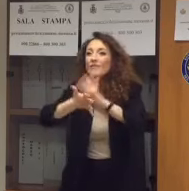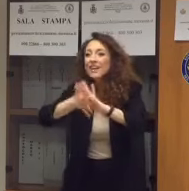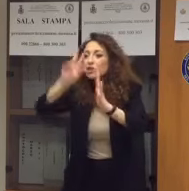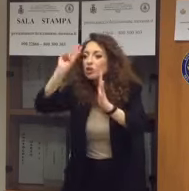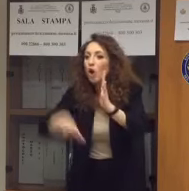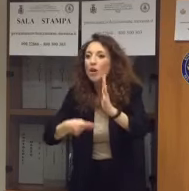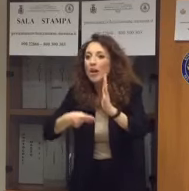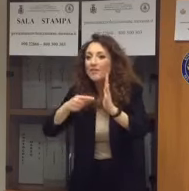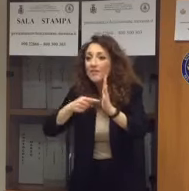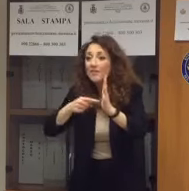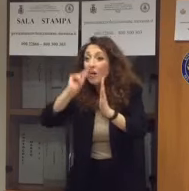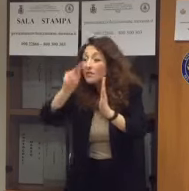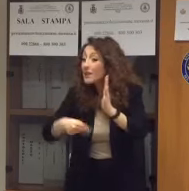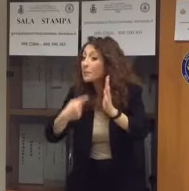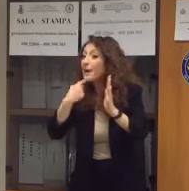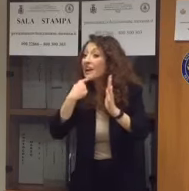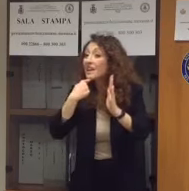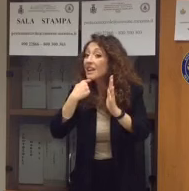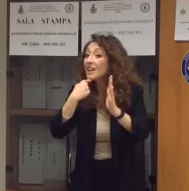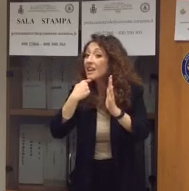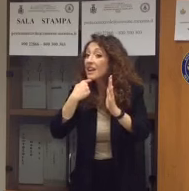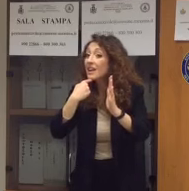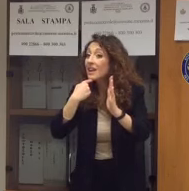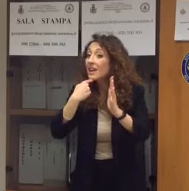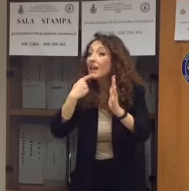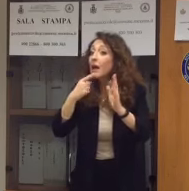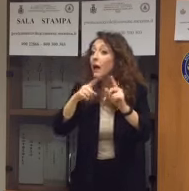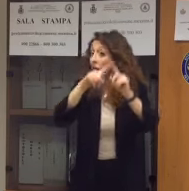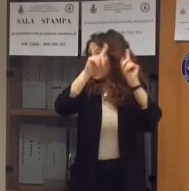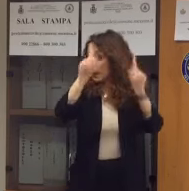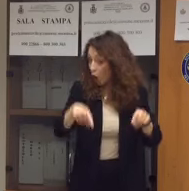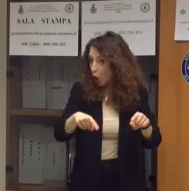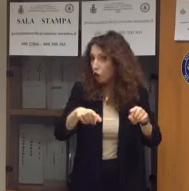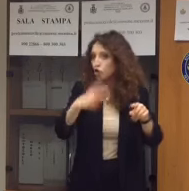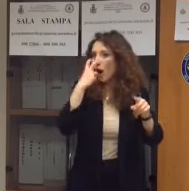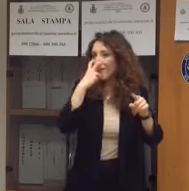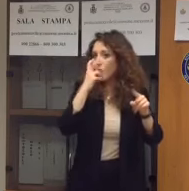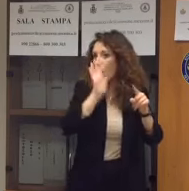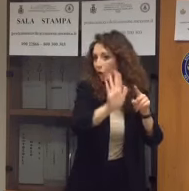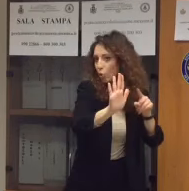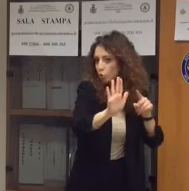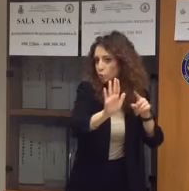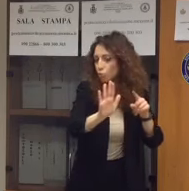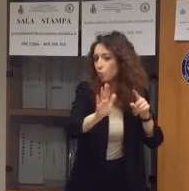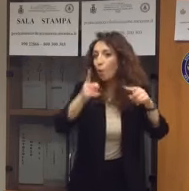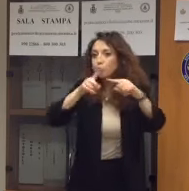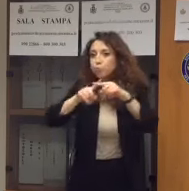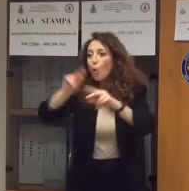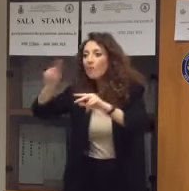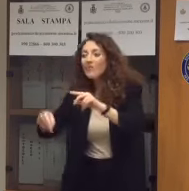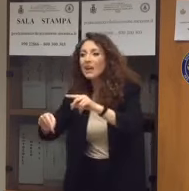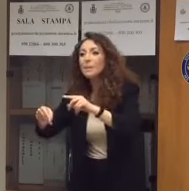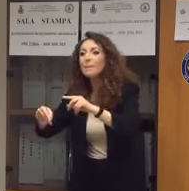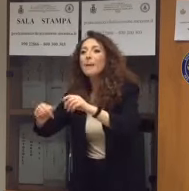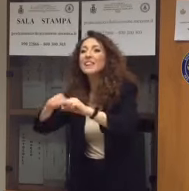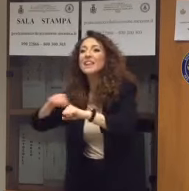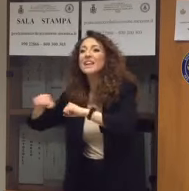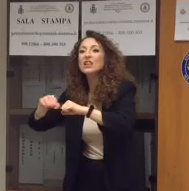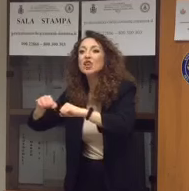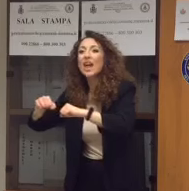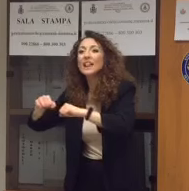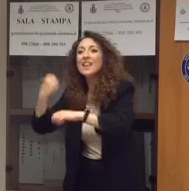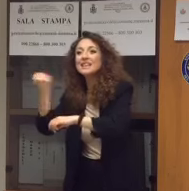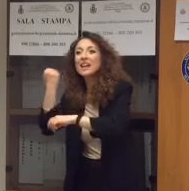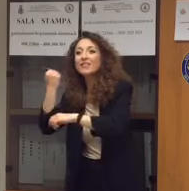che deve essere sottoscritta dal rappresentante legale dell'attività e dal nostro dirigente dei servizi al SUAP e alle attività